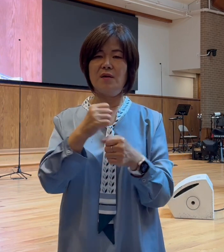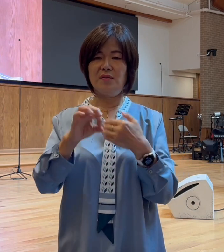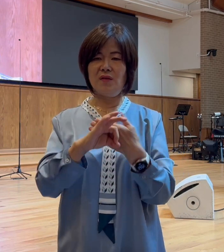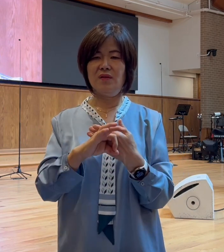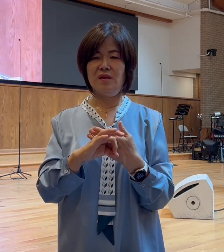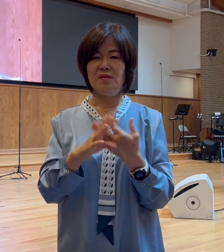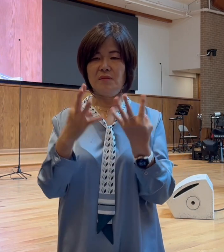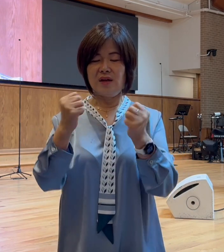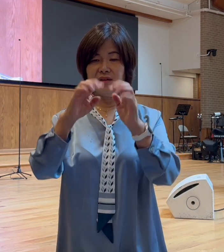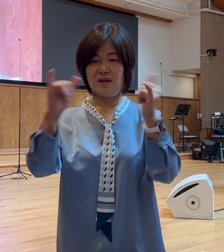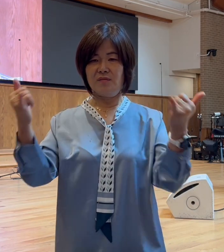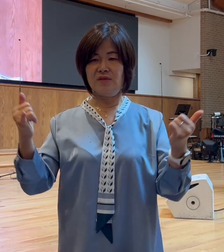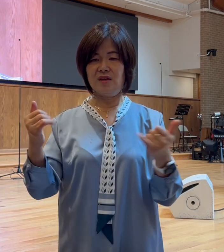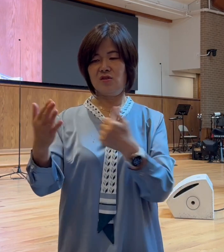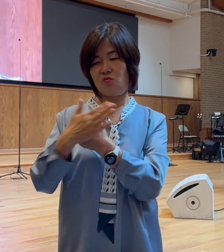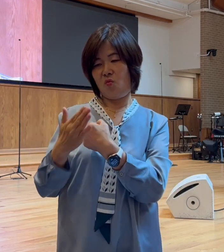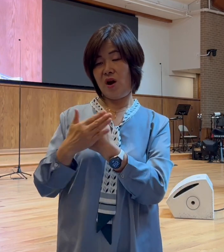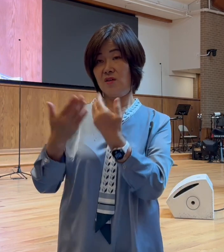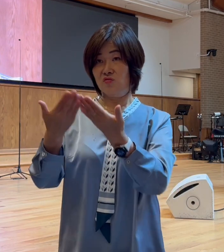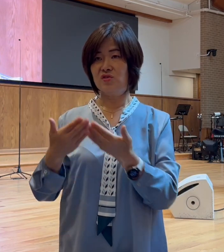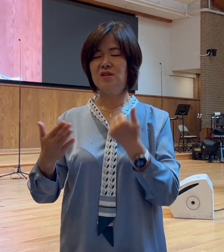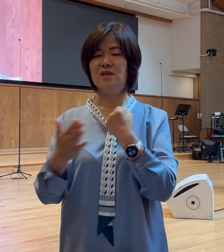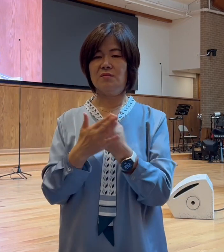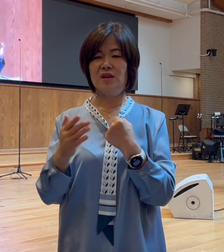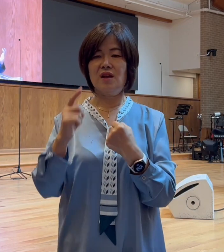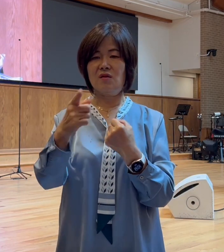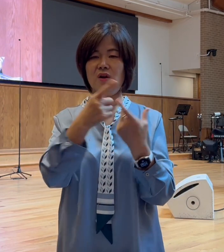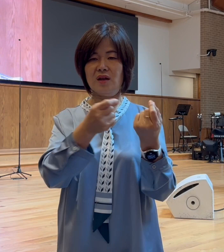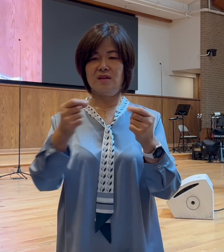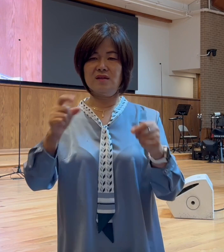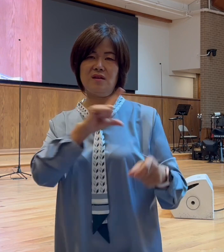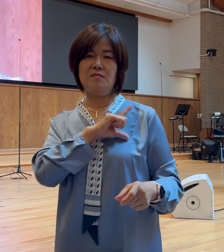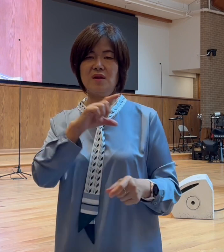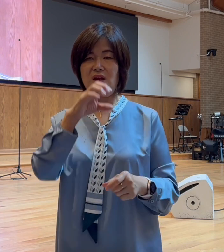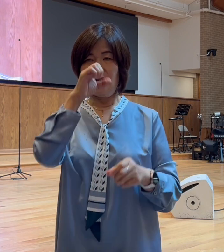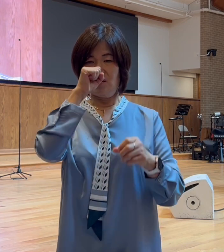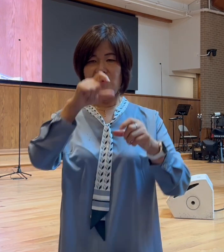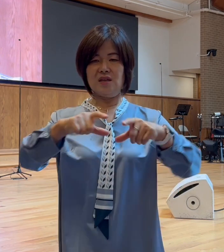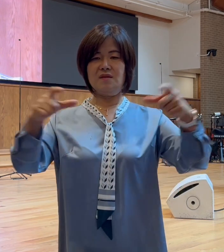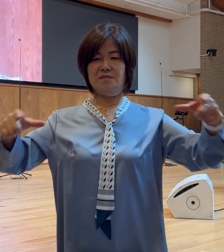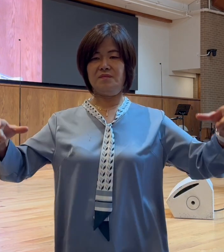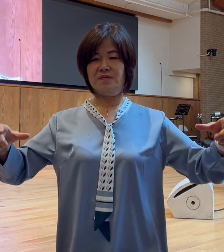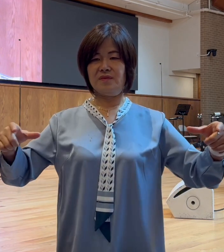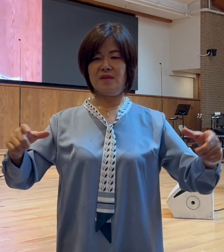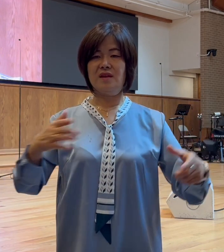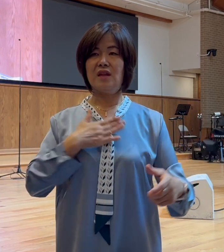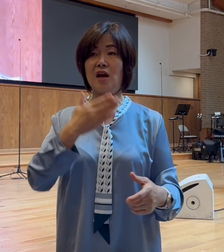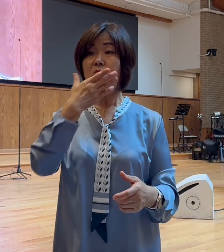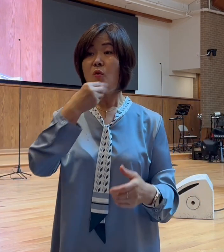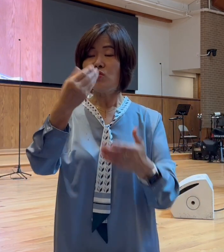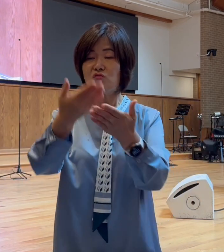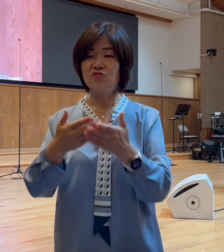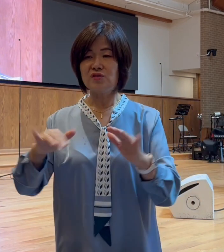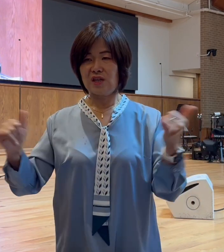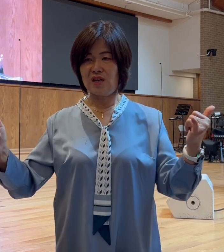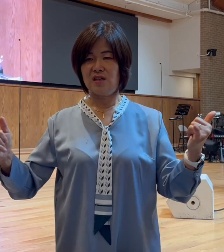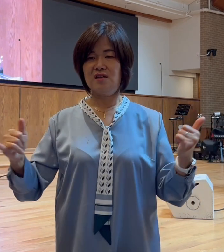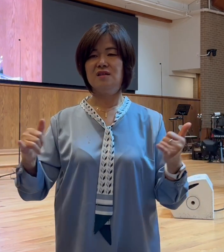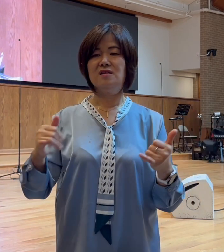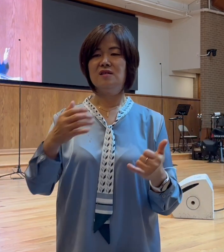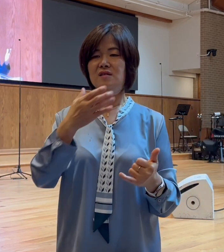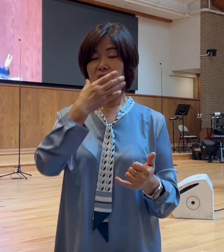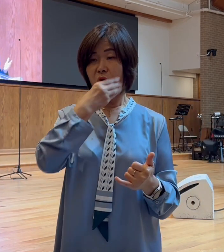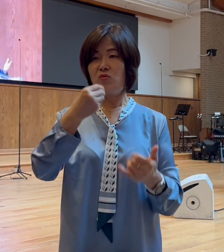이제 서포트를 하니까 그런 의미에서 이제 좋은 이름을 의미하는 거고요. 나를 복주는 자를 복주고 나를 저주하는 자를